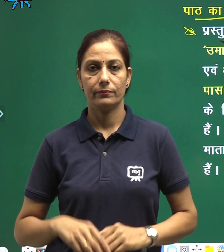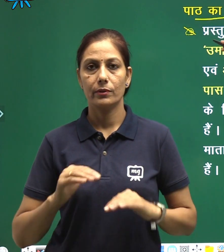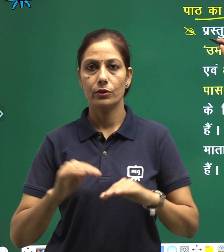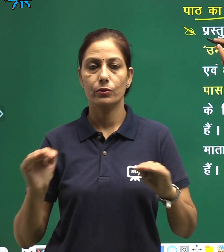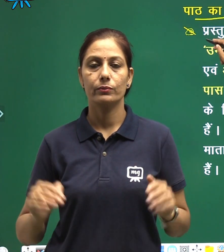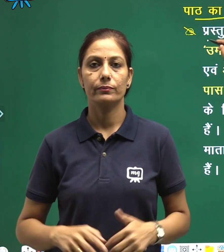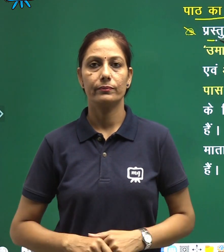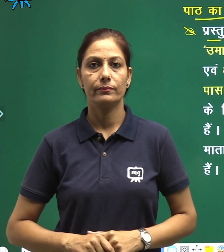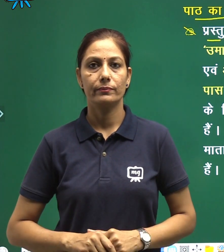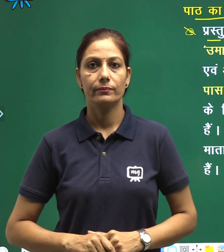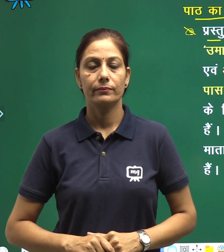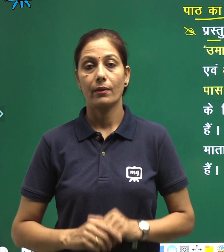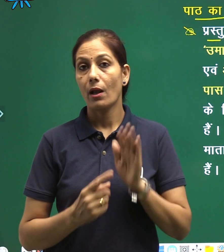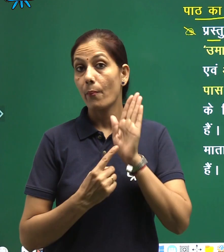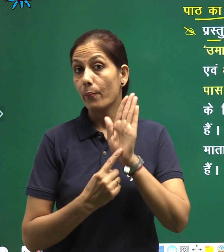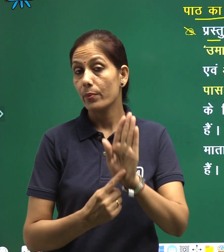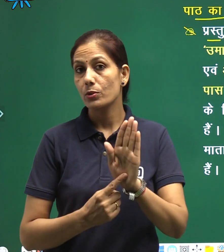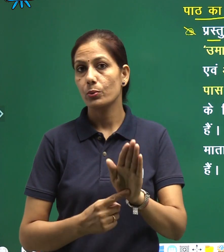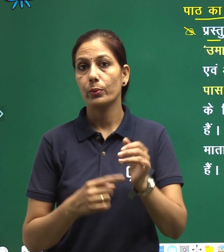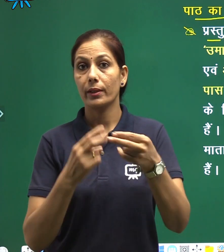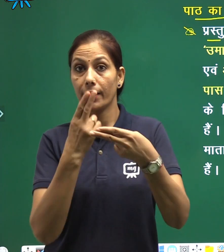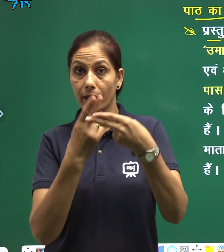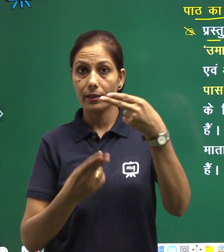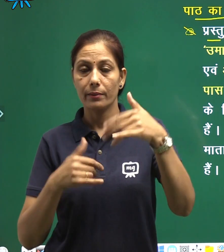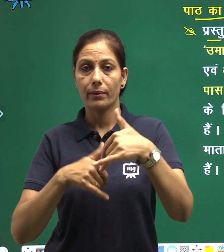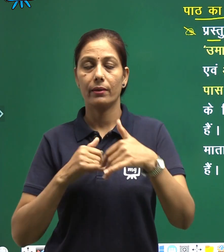बच्चों, प्रस्तुत एकांकी में